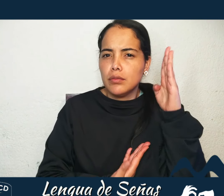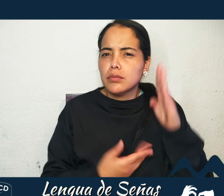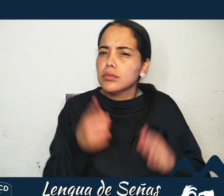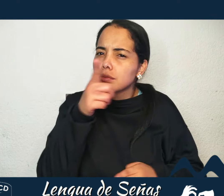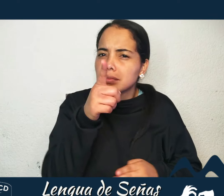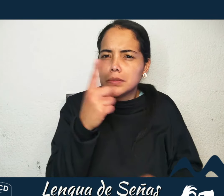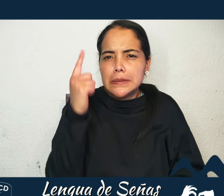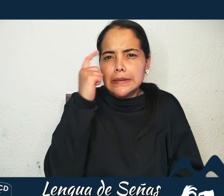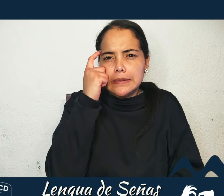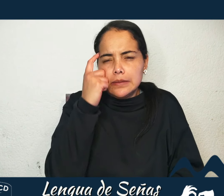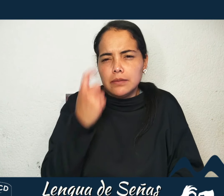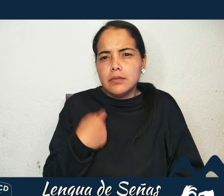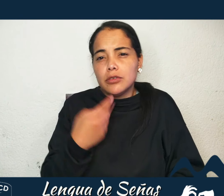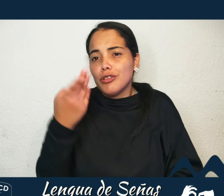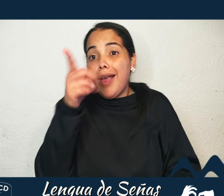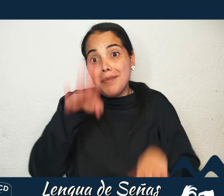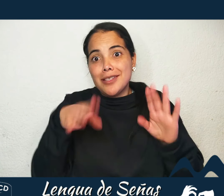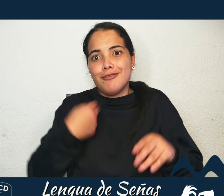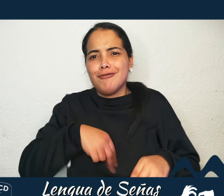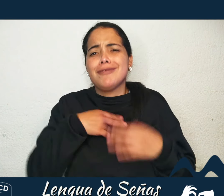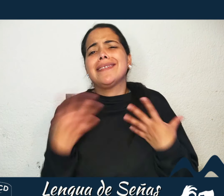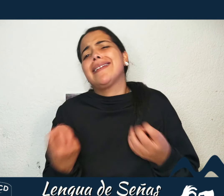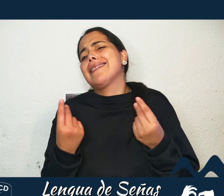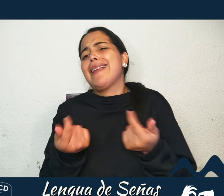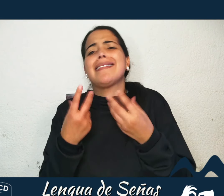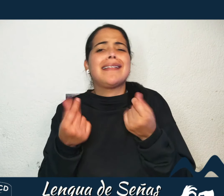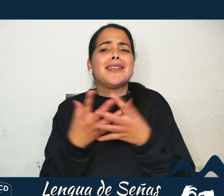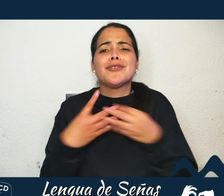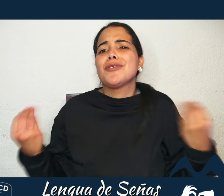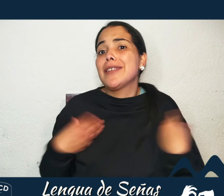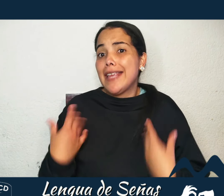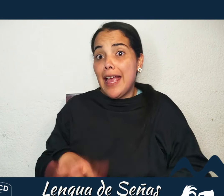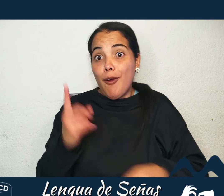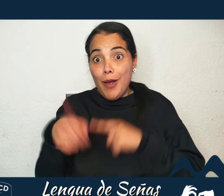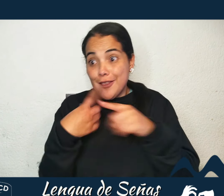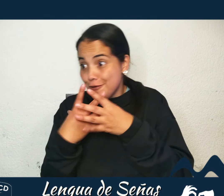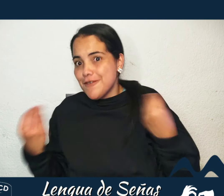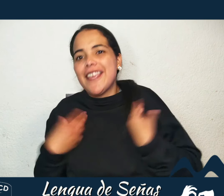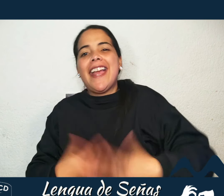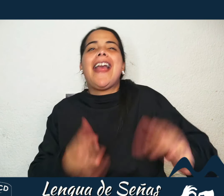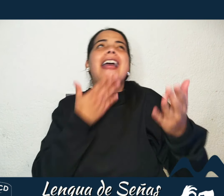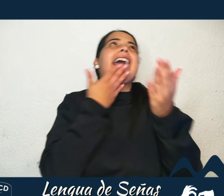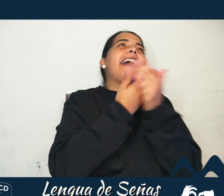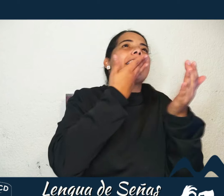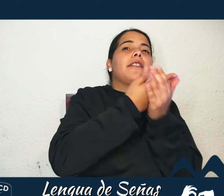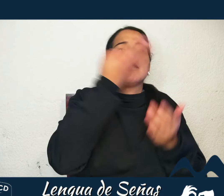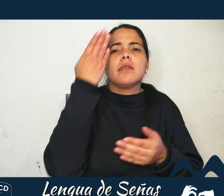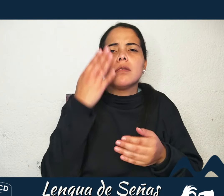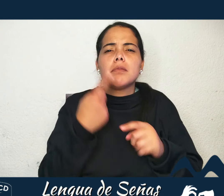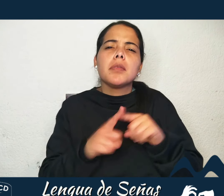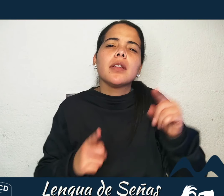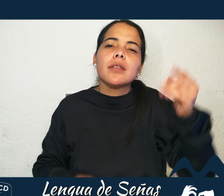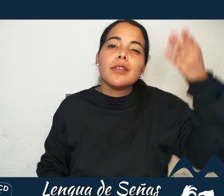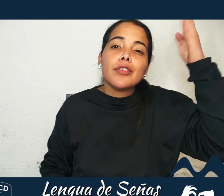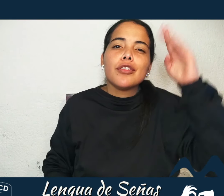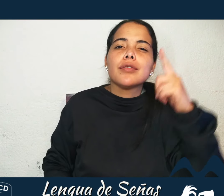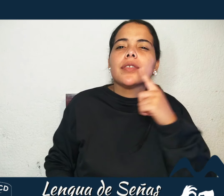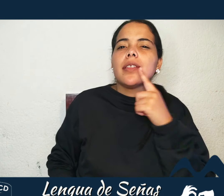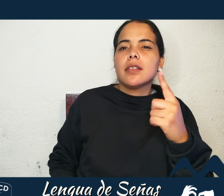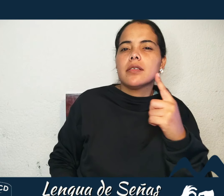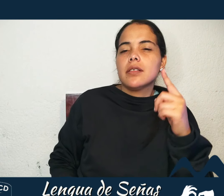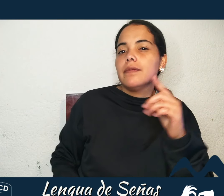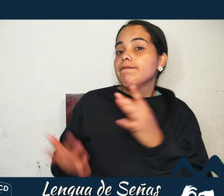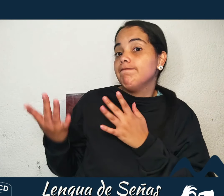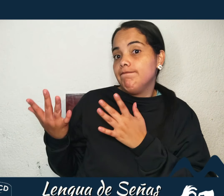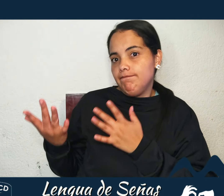manifestara quitando el problema. Y diríamos, ahí vemos el poder de Dios. Pero ¿qué tal si confiamos y